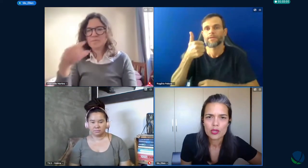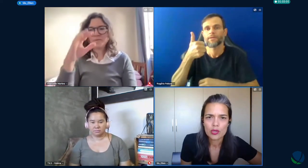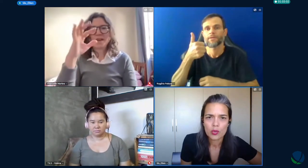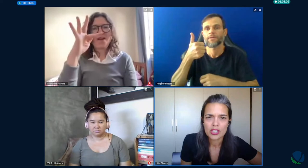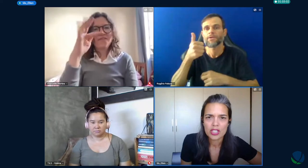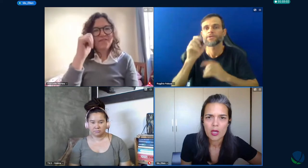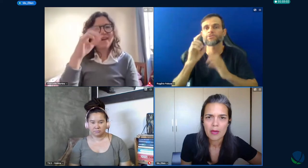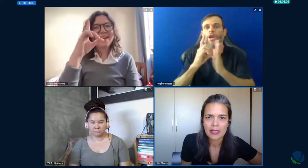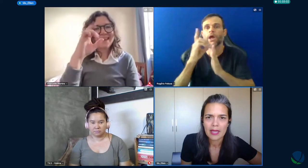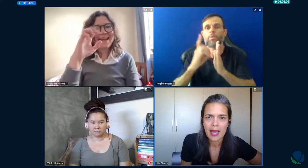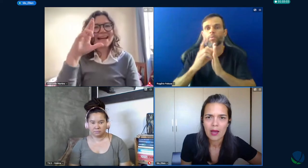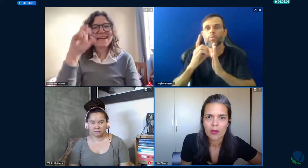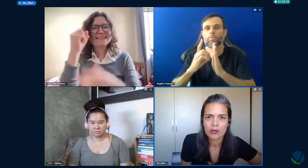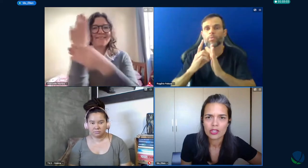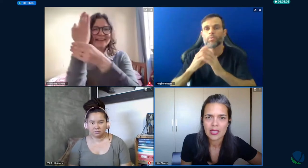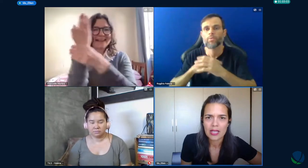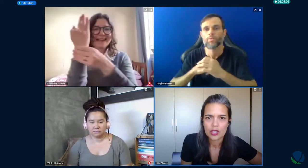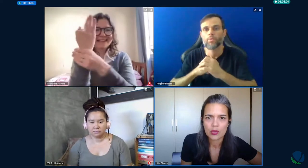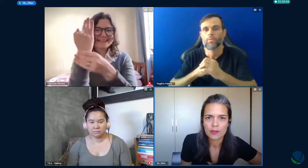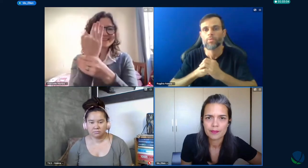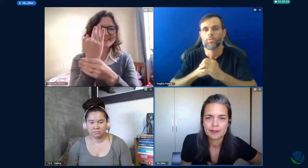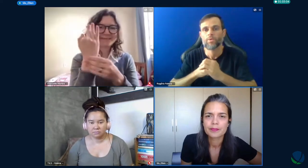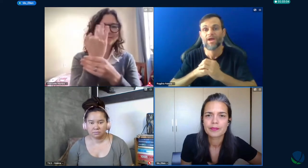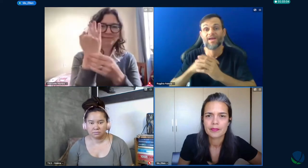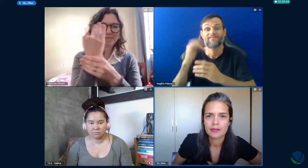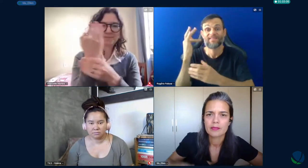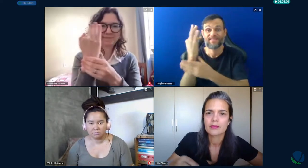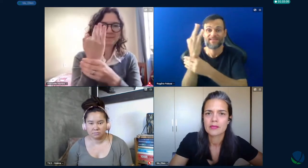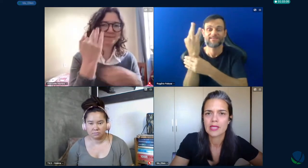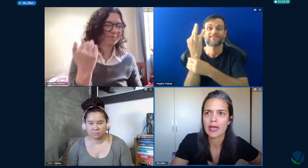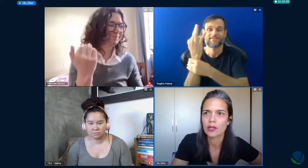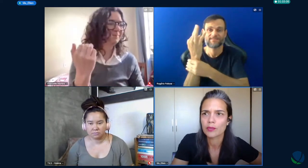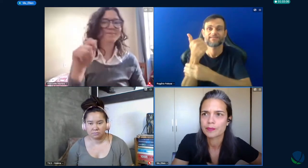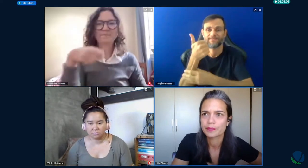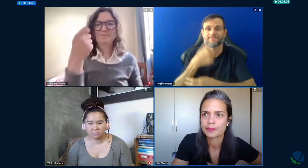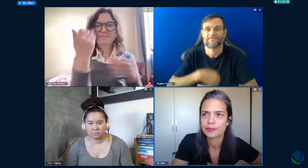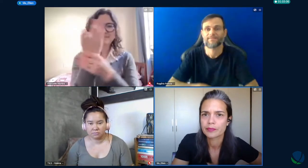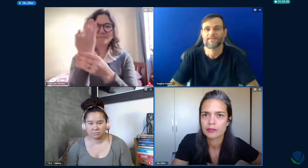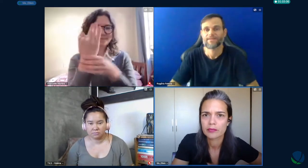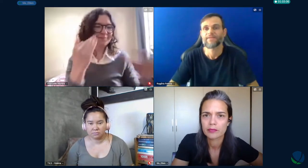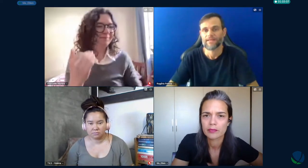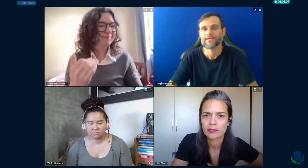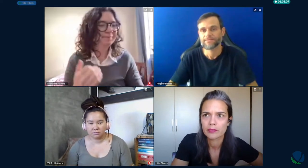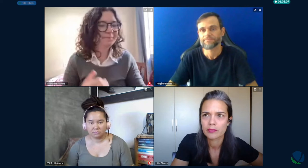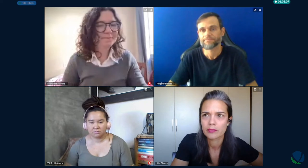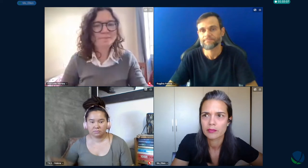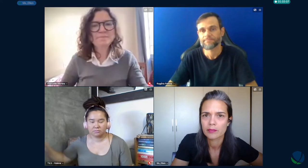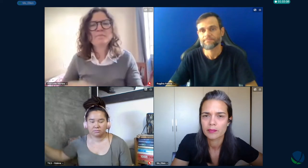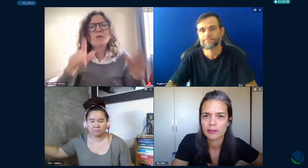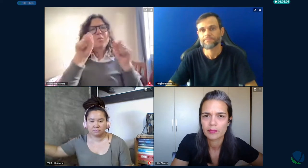Aqui no Rio Grande do Sul, a gente tem um material didático, certo?